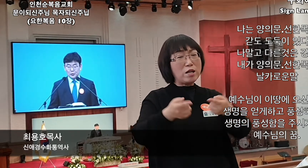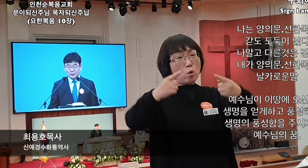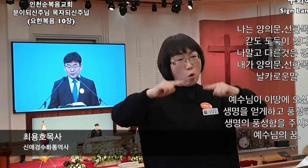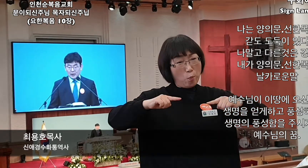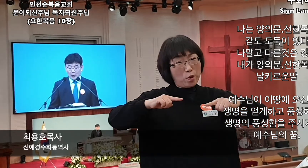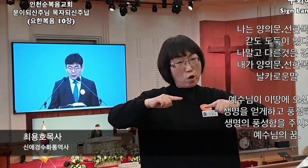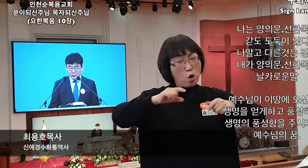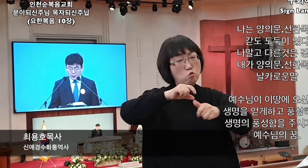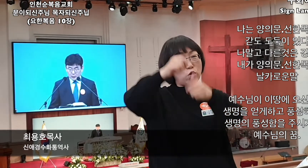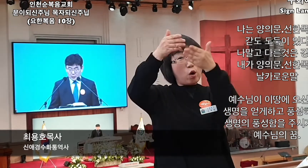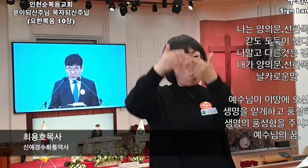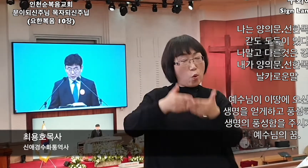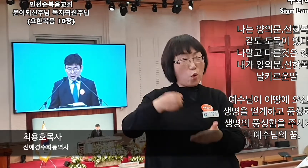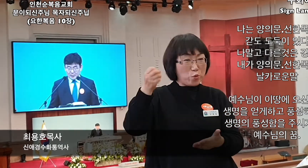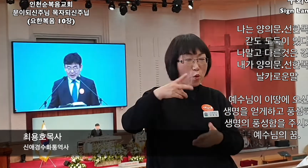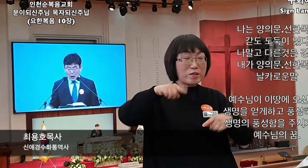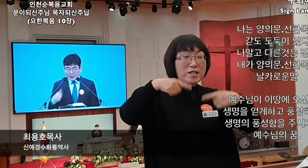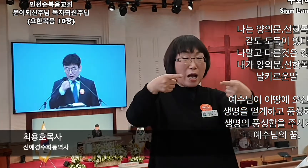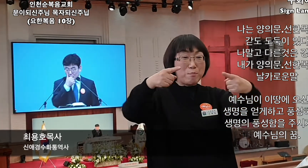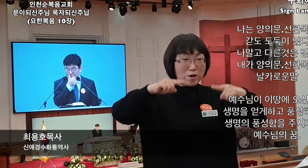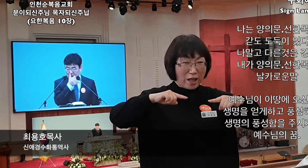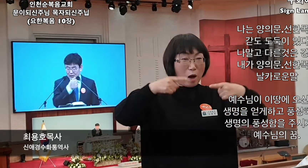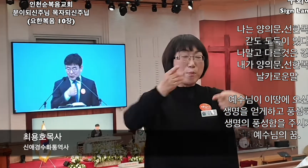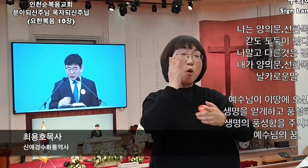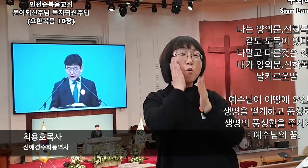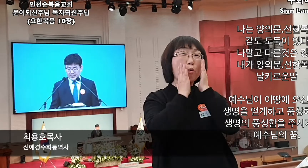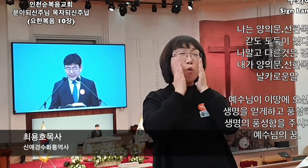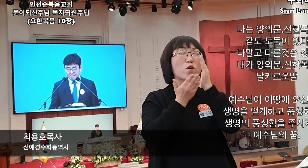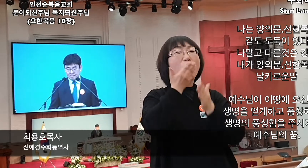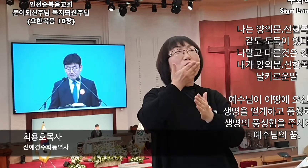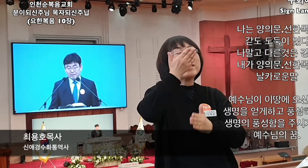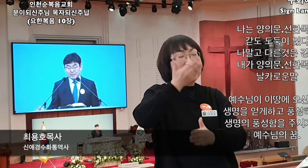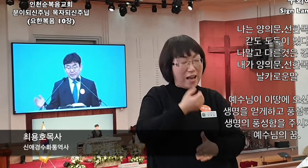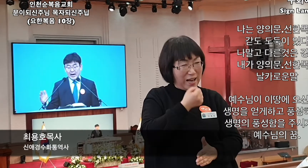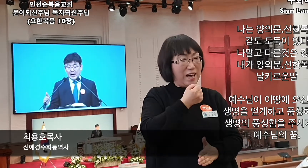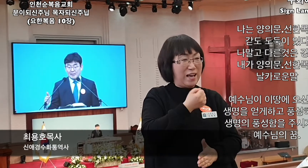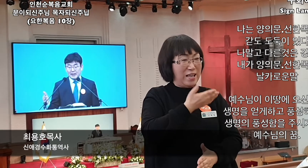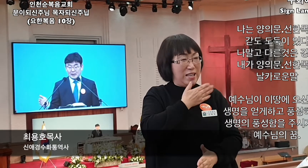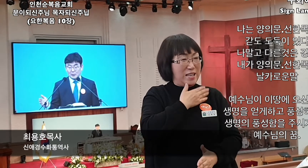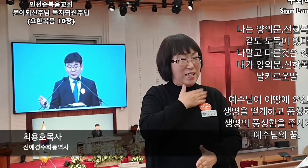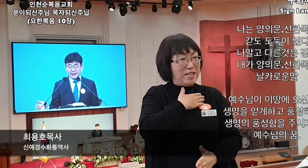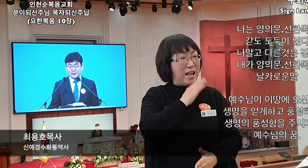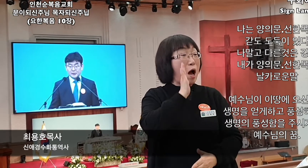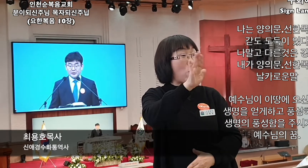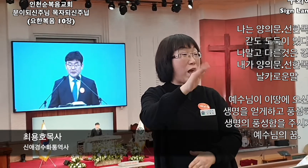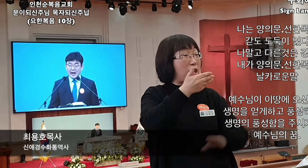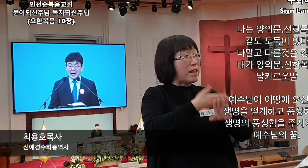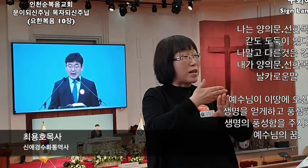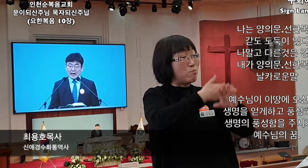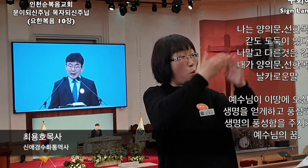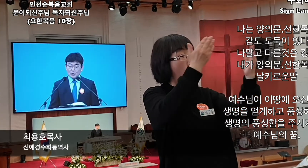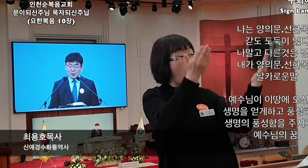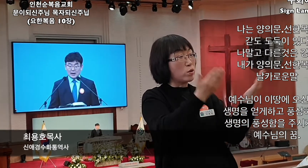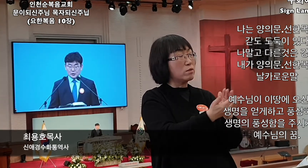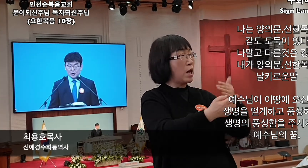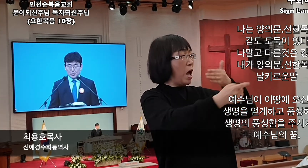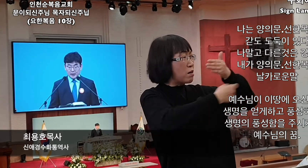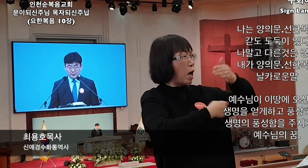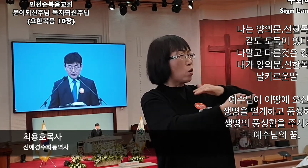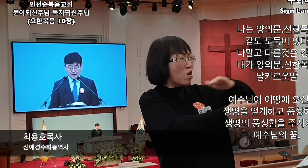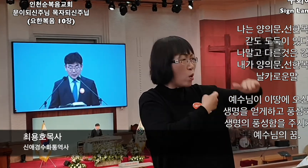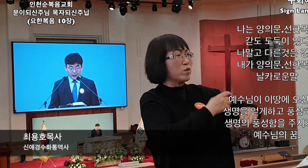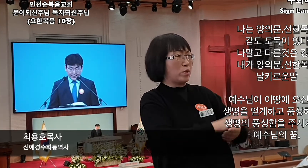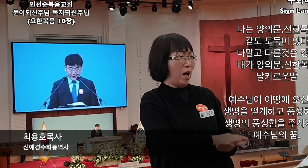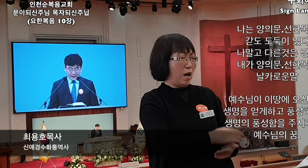구원을 얻고 또 들어가며 나오면 꼴을 얻으리라. 나 말고 다른 것들은 다 강도와